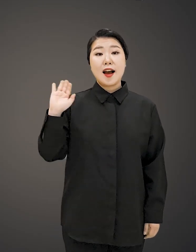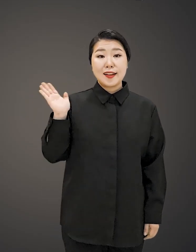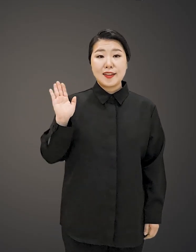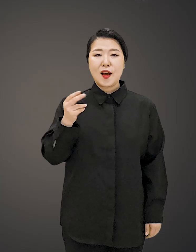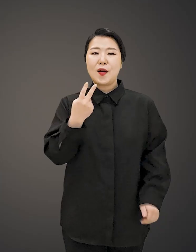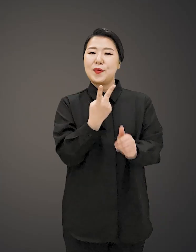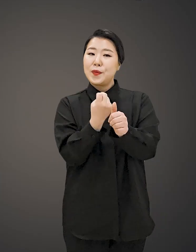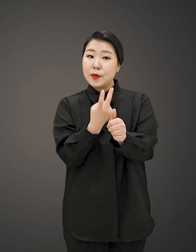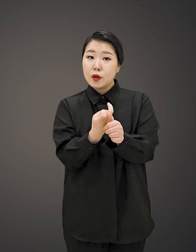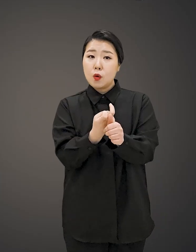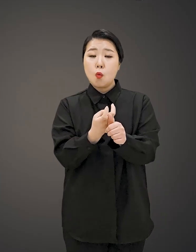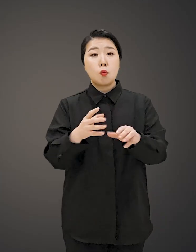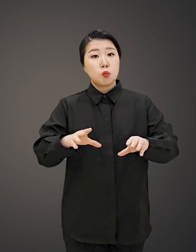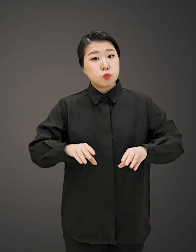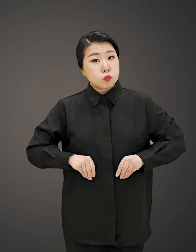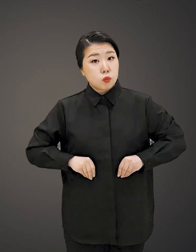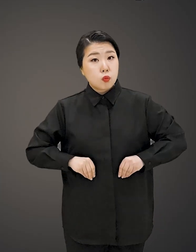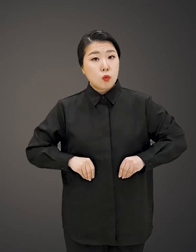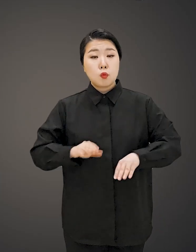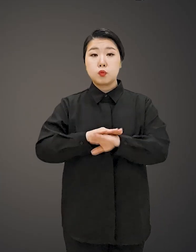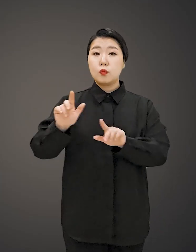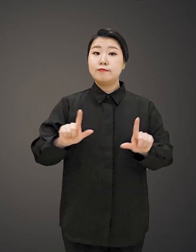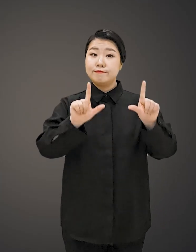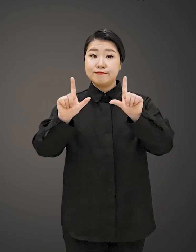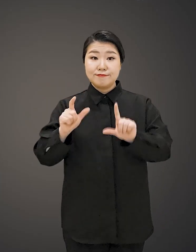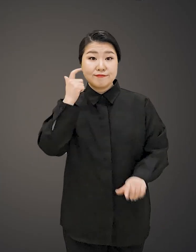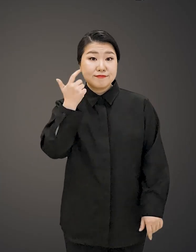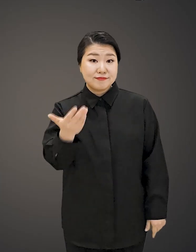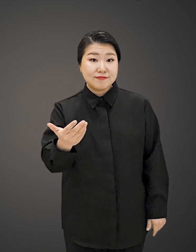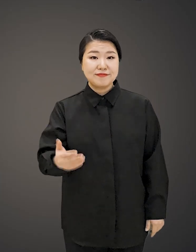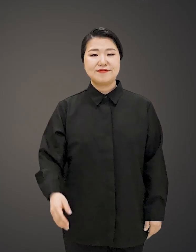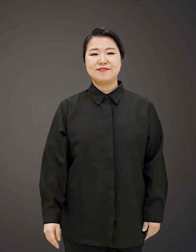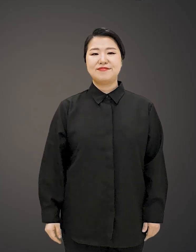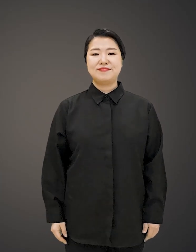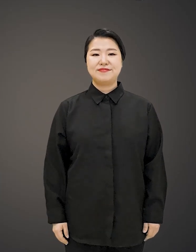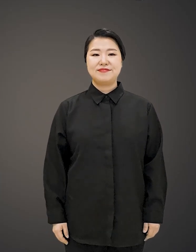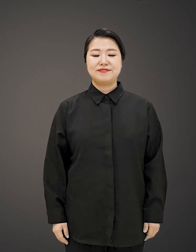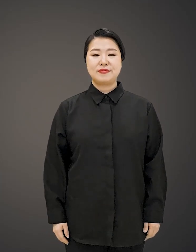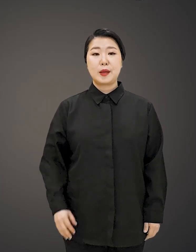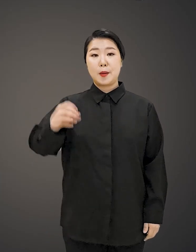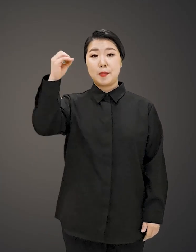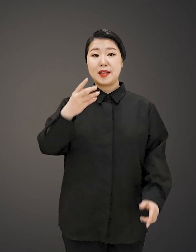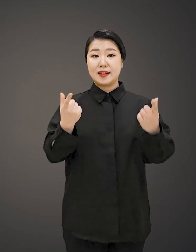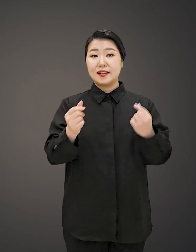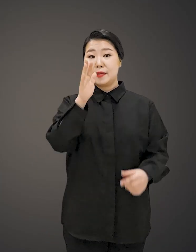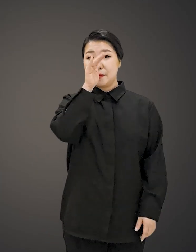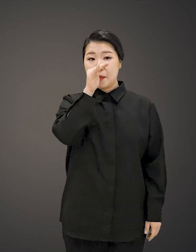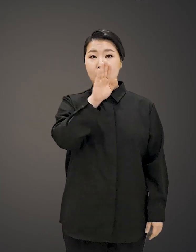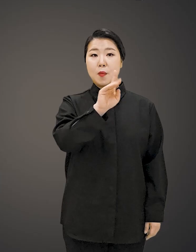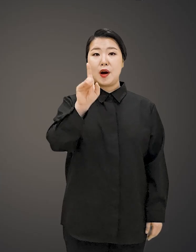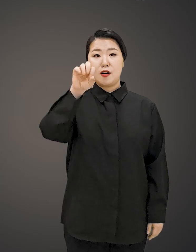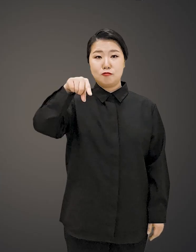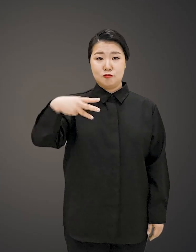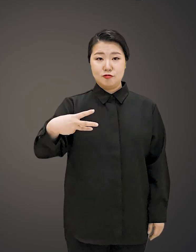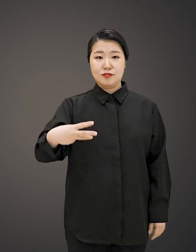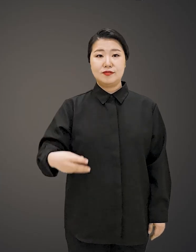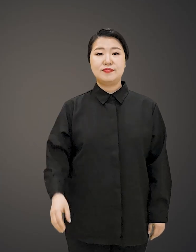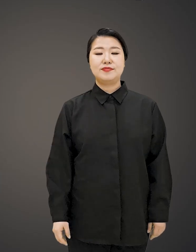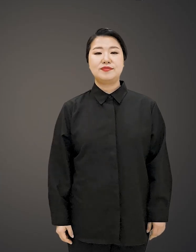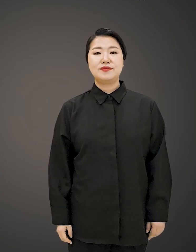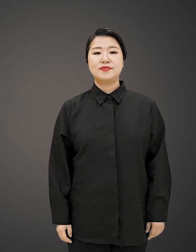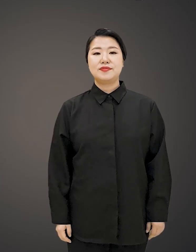안녕, 도끼야. 배고파? 잘 지냈어? 햇살 같은 바보 바울이.